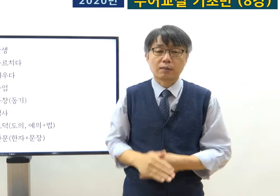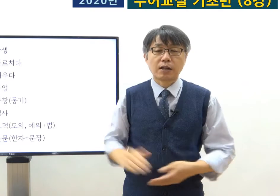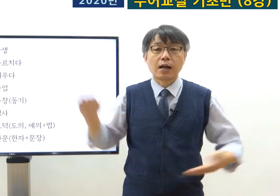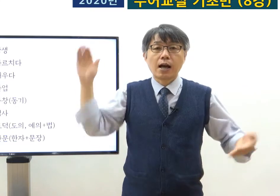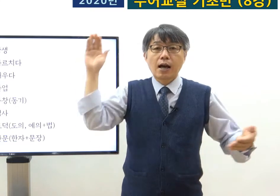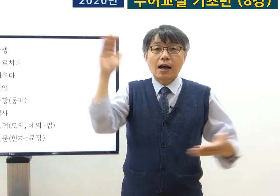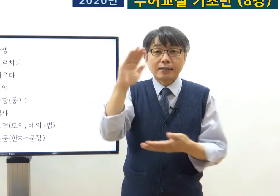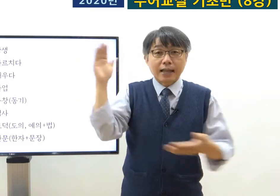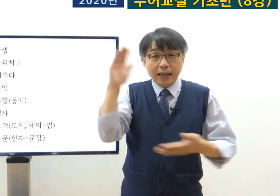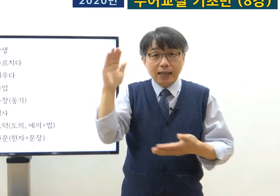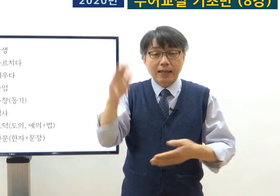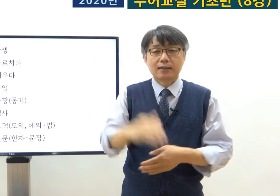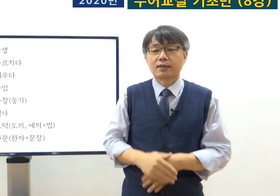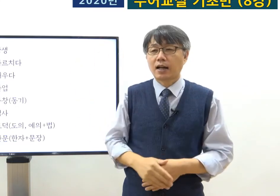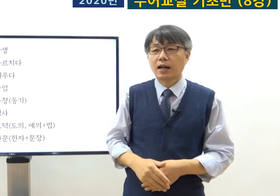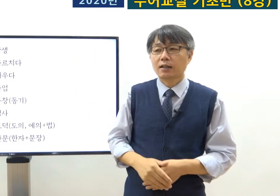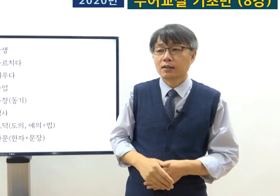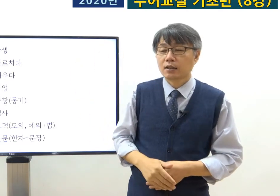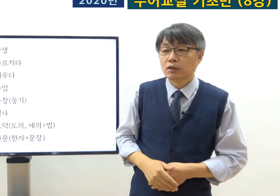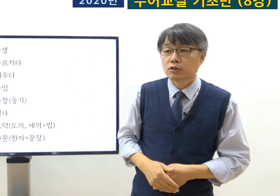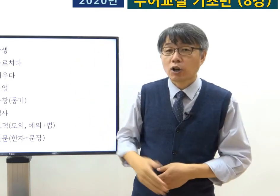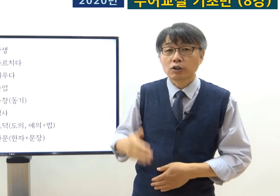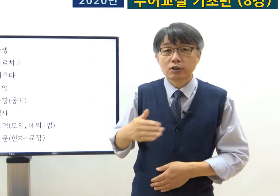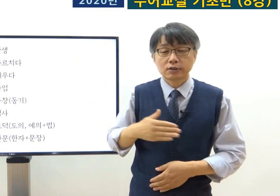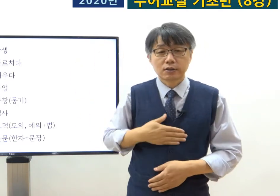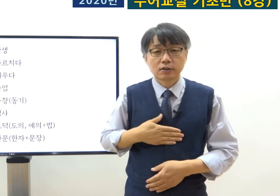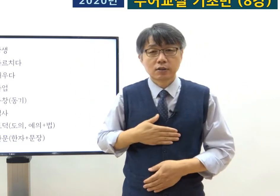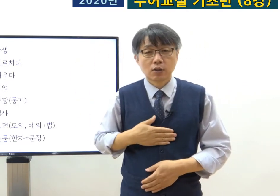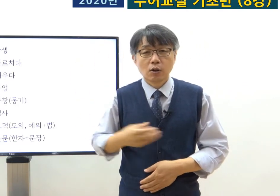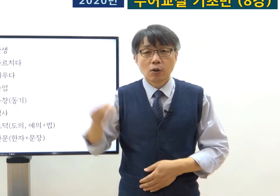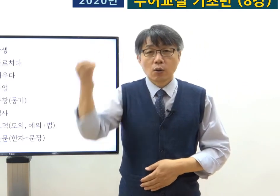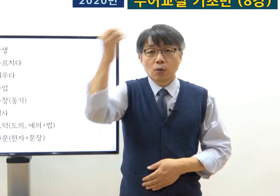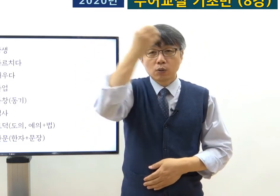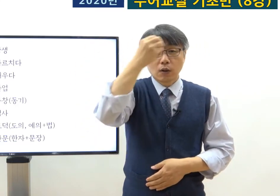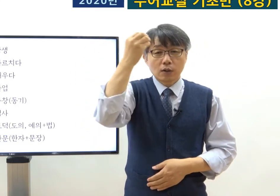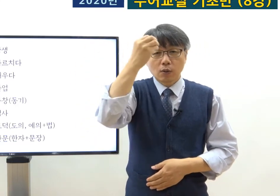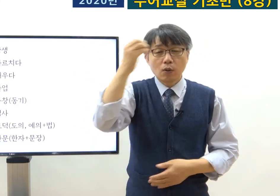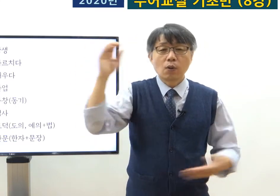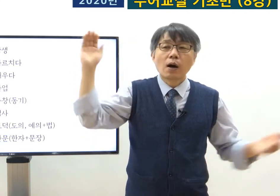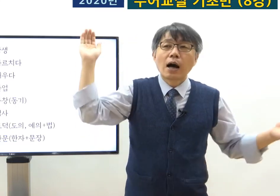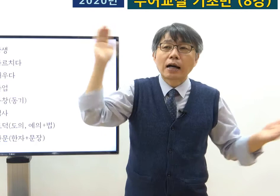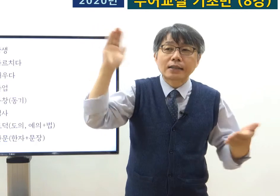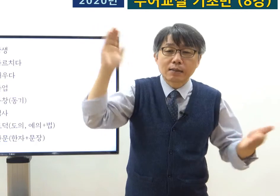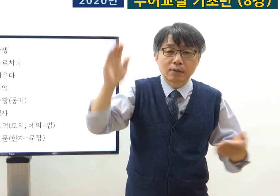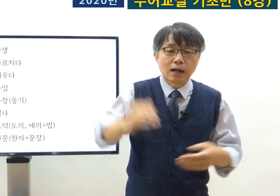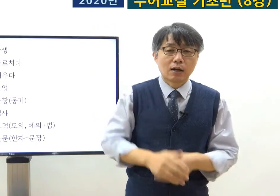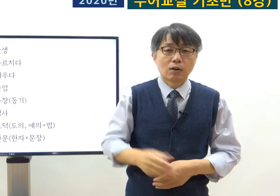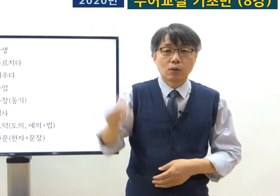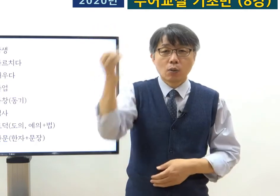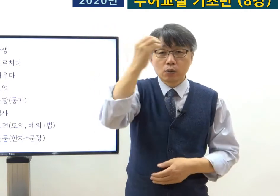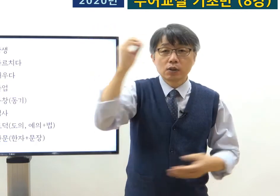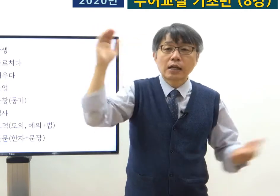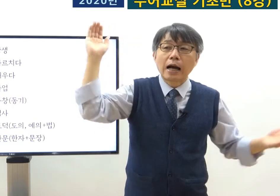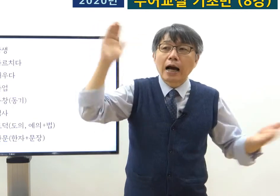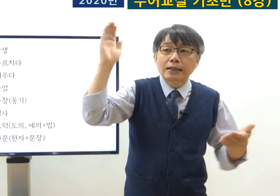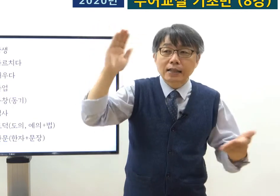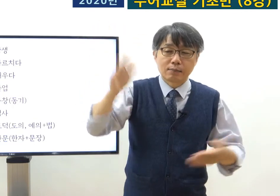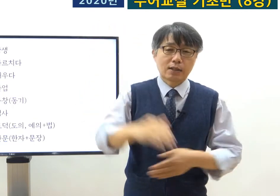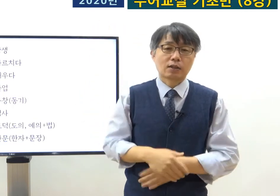겁니다. 학생. 자, 저는 고등학교 학생입니다. 고등학생입니다. 이렇게 표현해